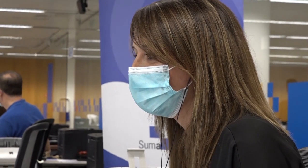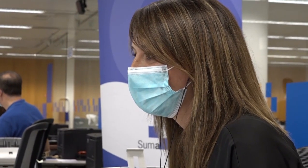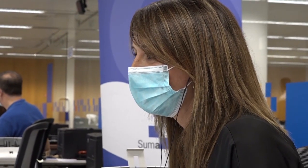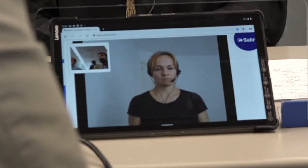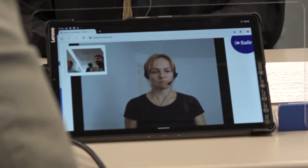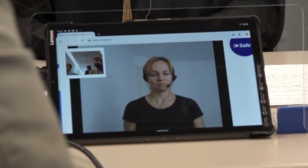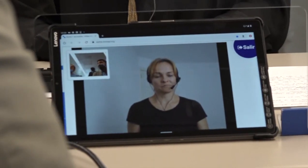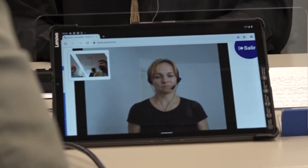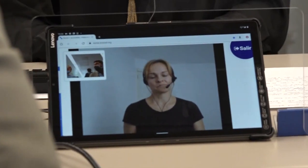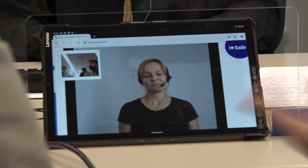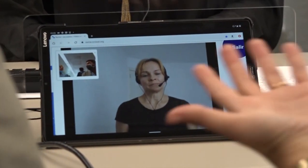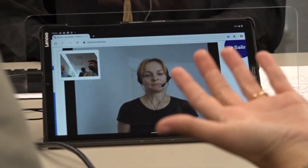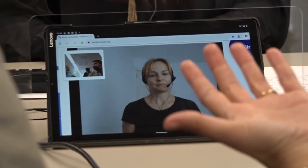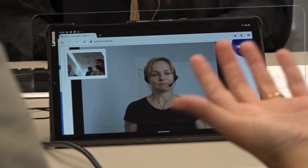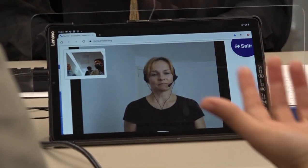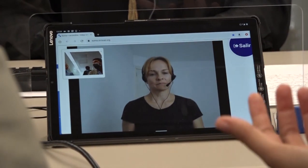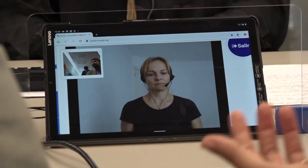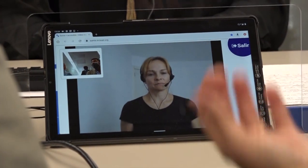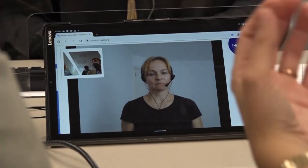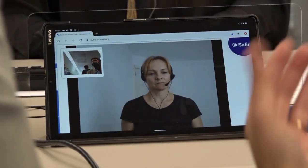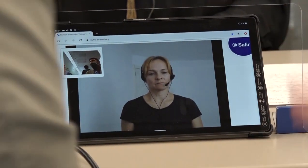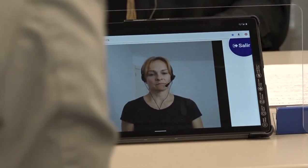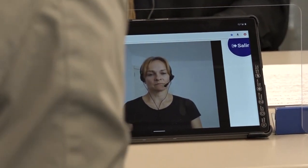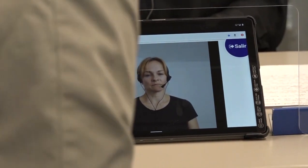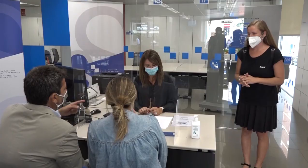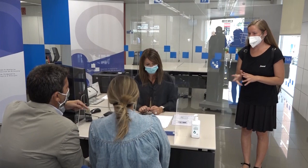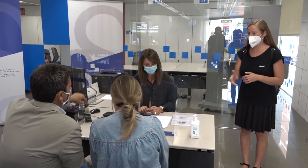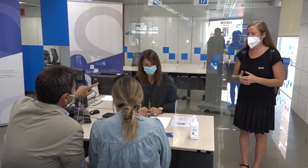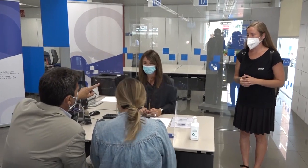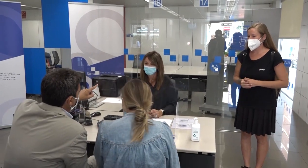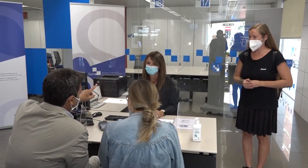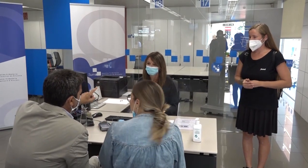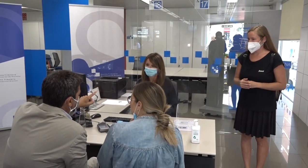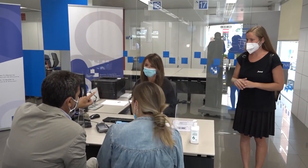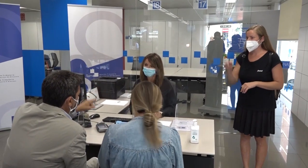oficinas cabecera de SUMA que concentran el 40% de las atenciones presenciales al año.